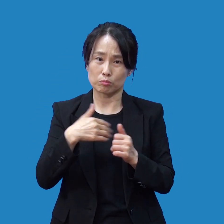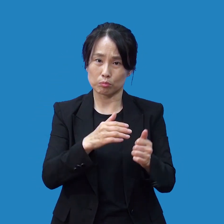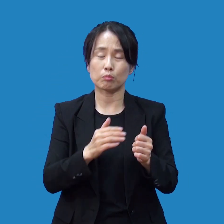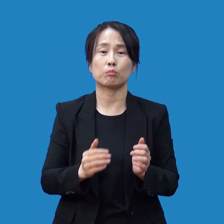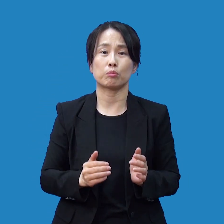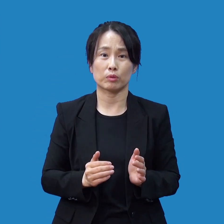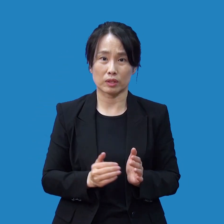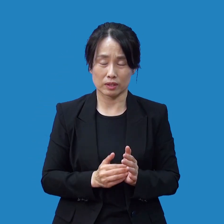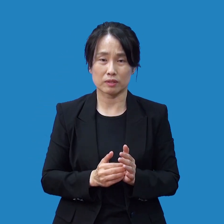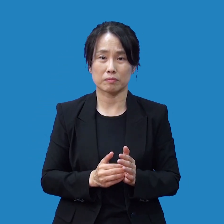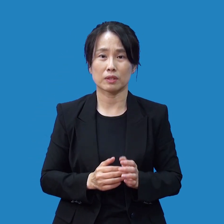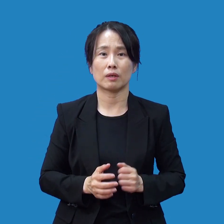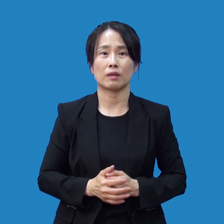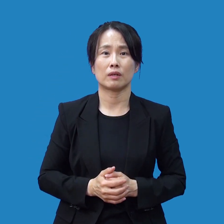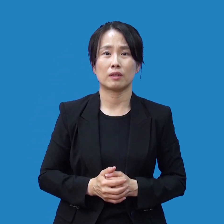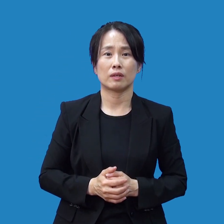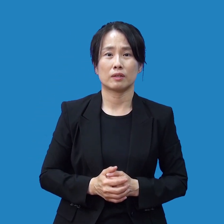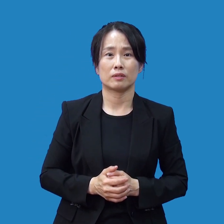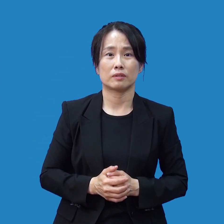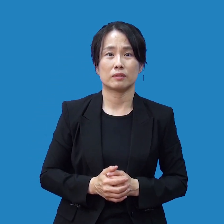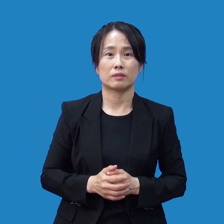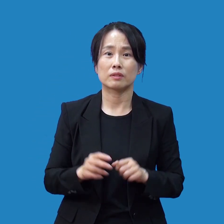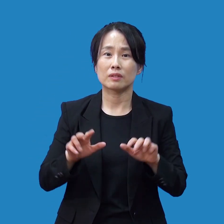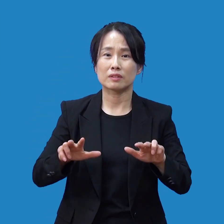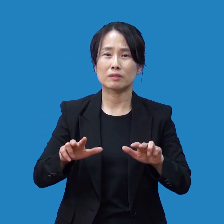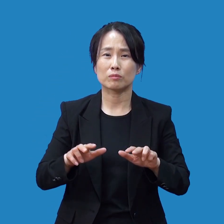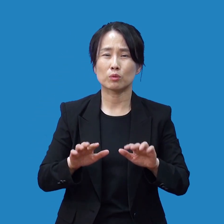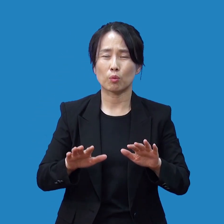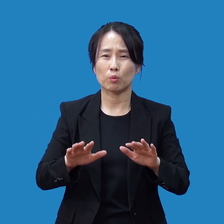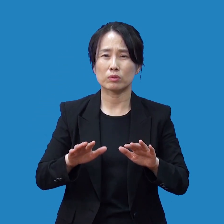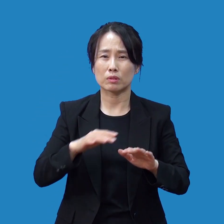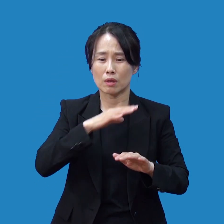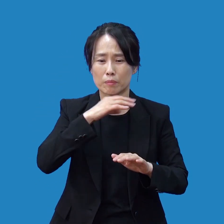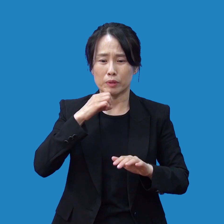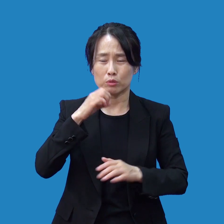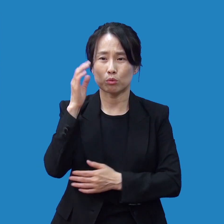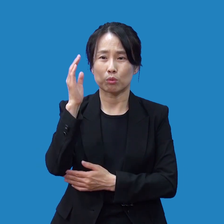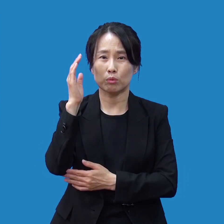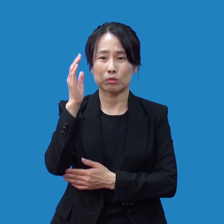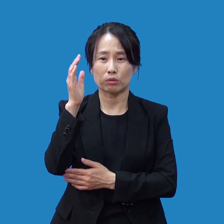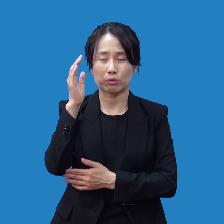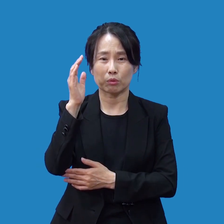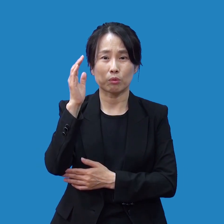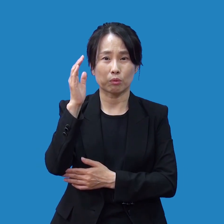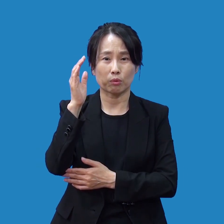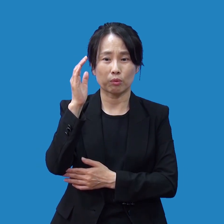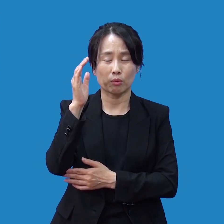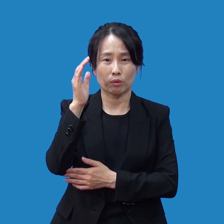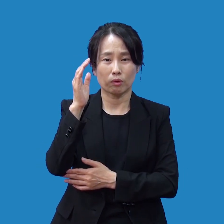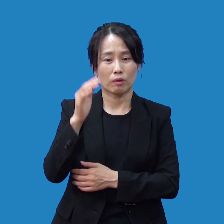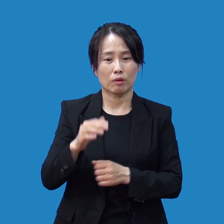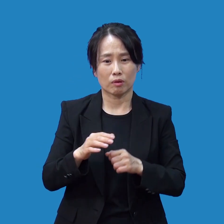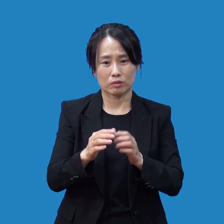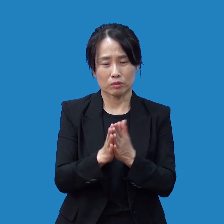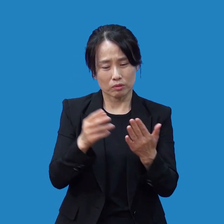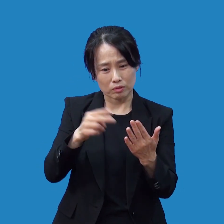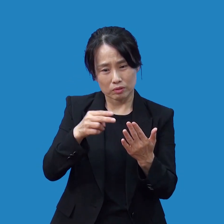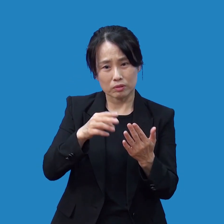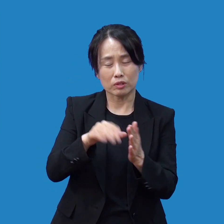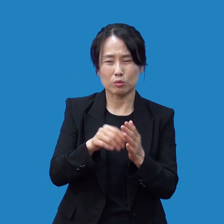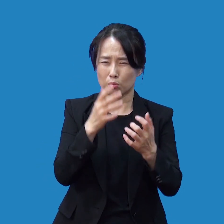이것을 논증합니다. 조금 성경 오늘 베드로가 말씀을 전개하는 것이 우리가 읽어보면 좀